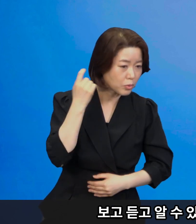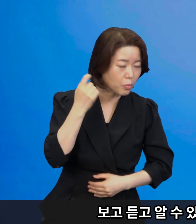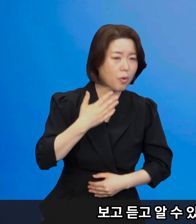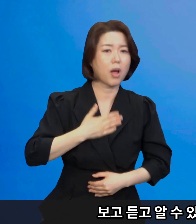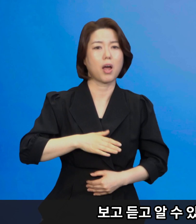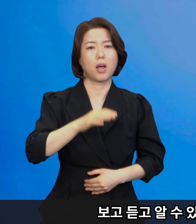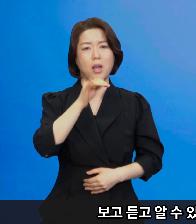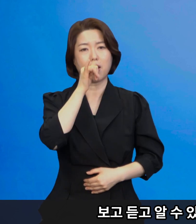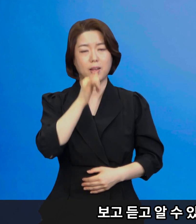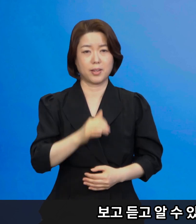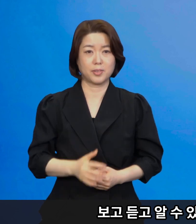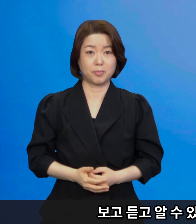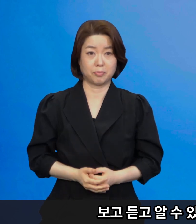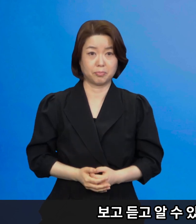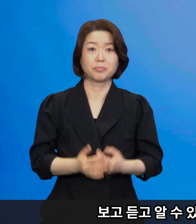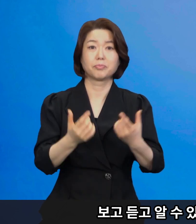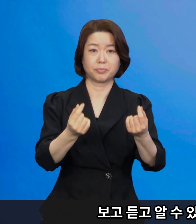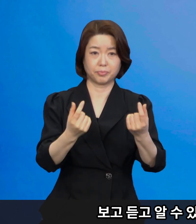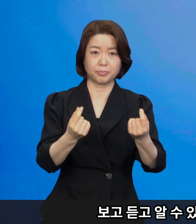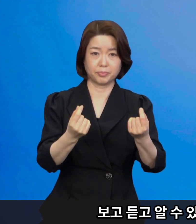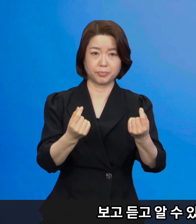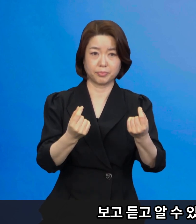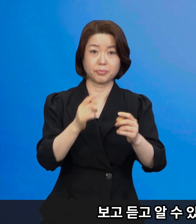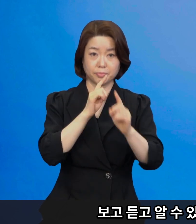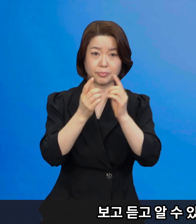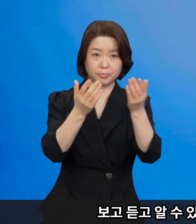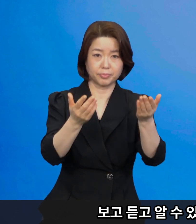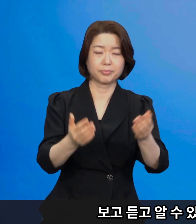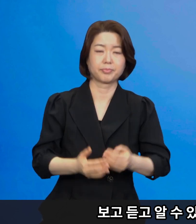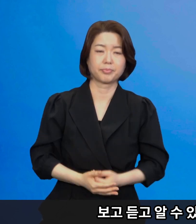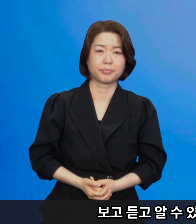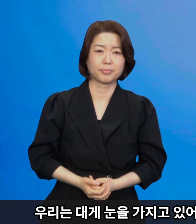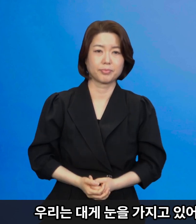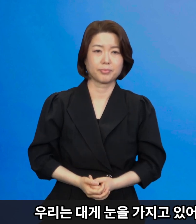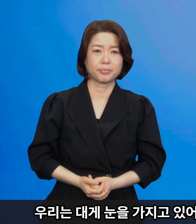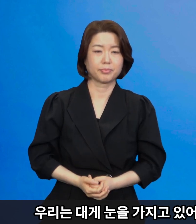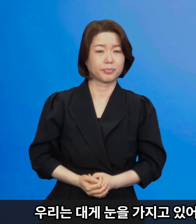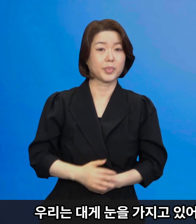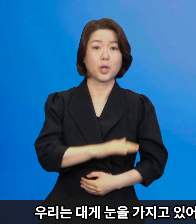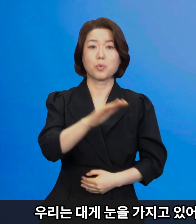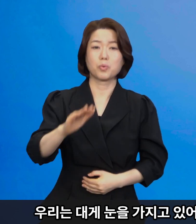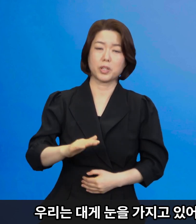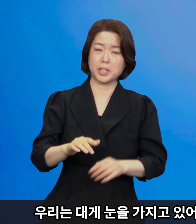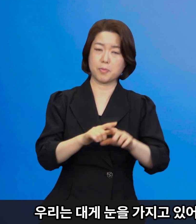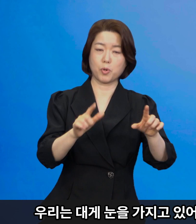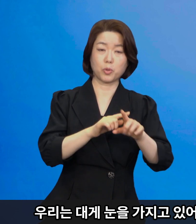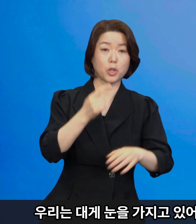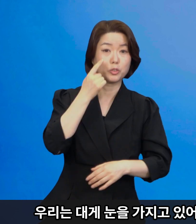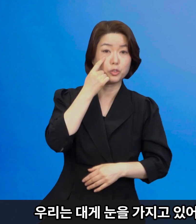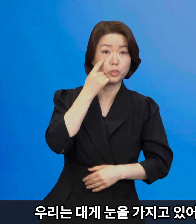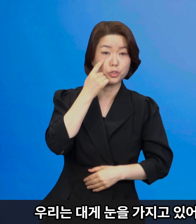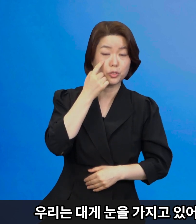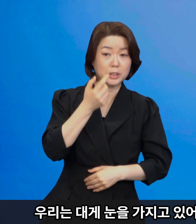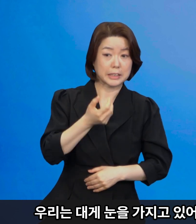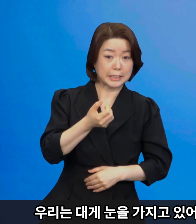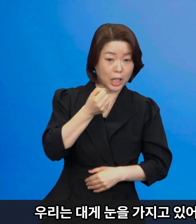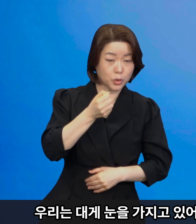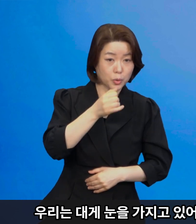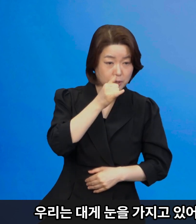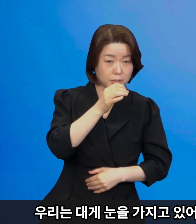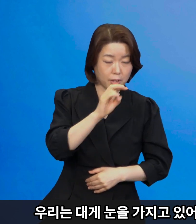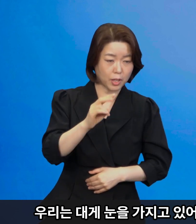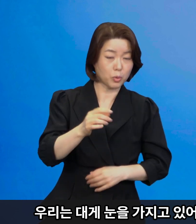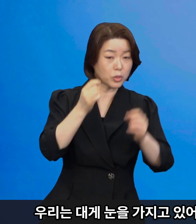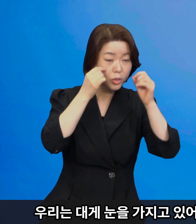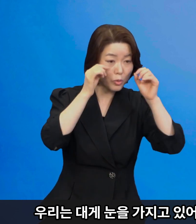수 있다라는 말씀 되겠습니다. 우리는 대개 눈을 가지고 있어야만, 눈을 뜨고